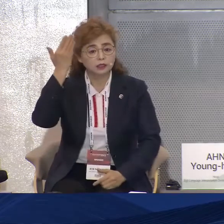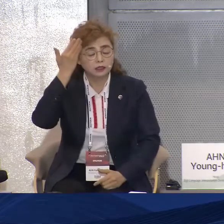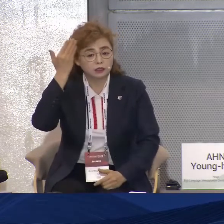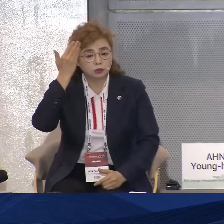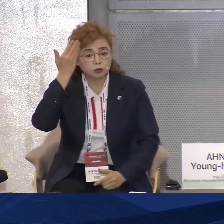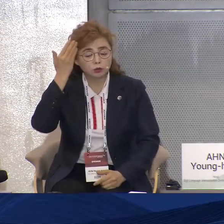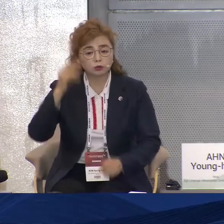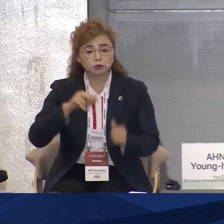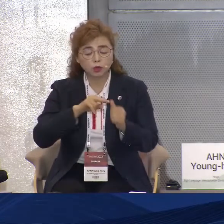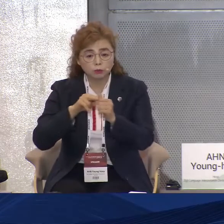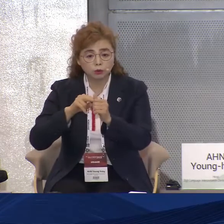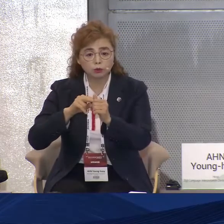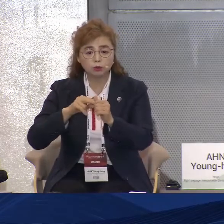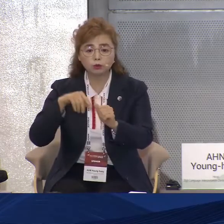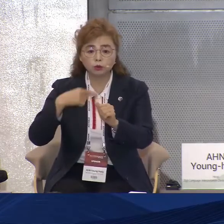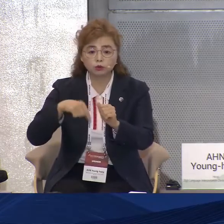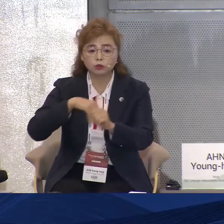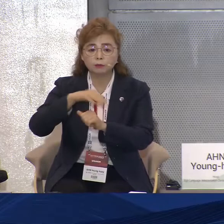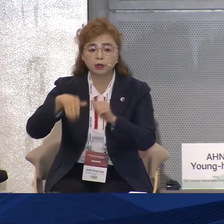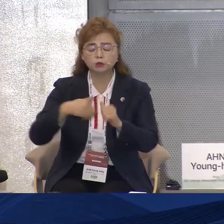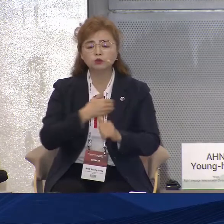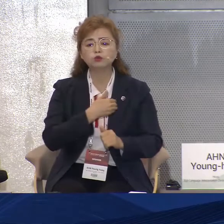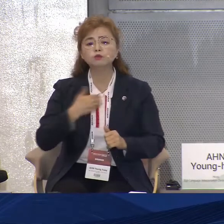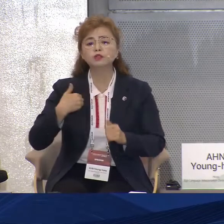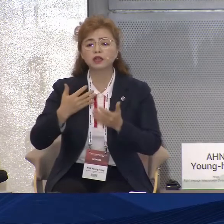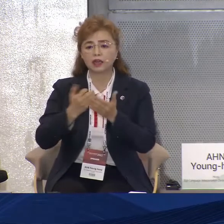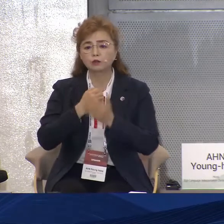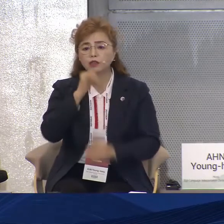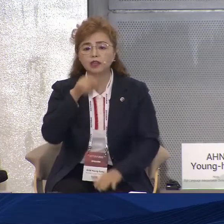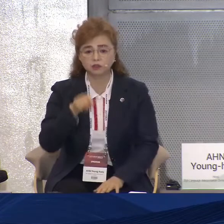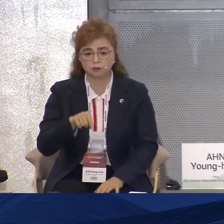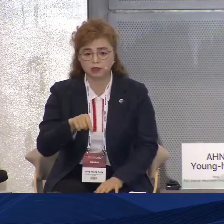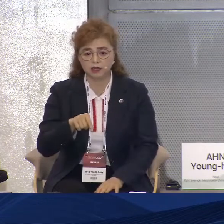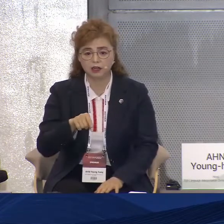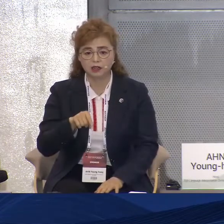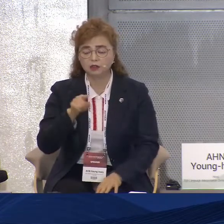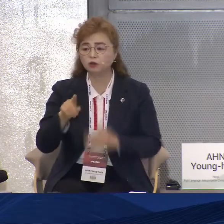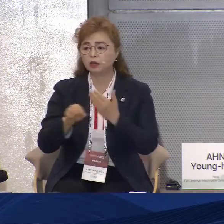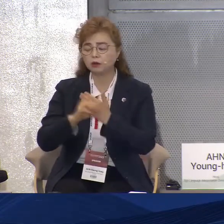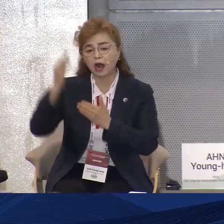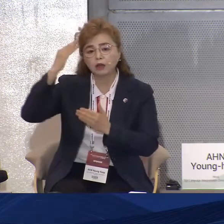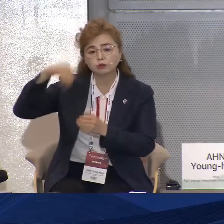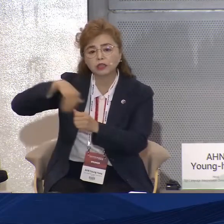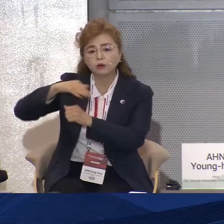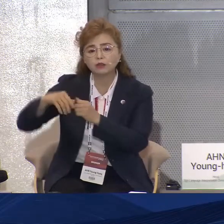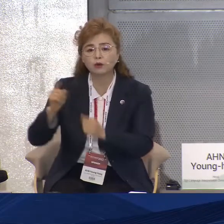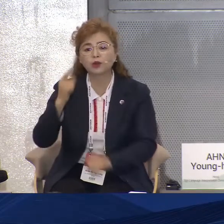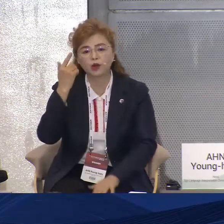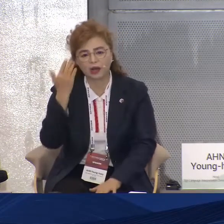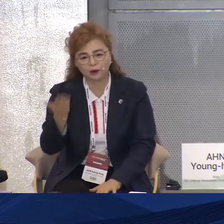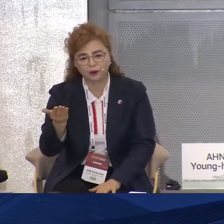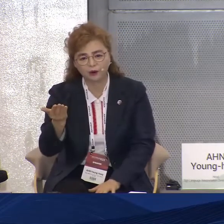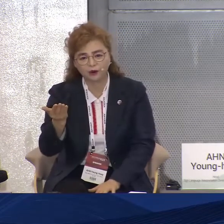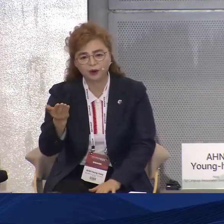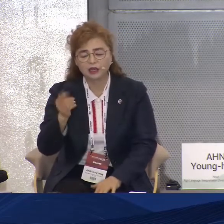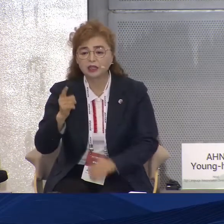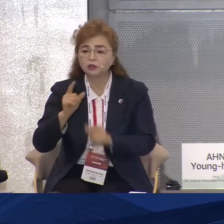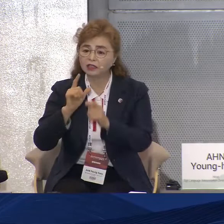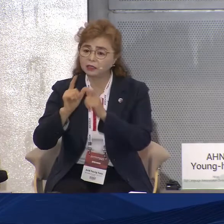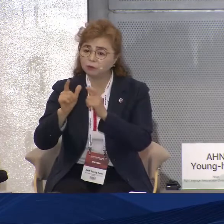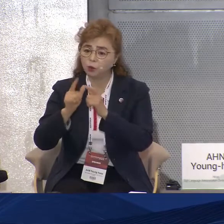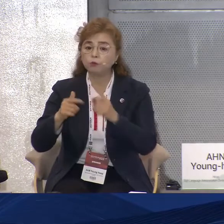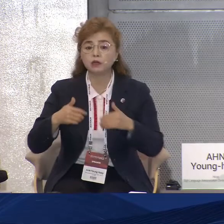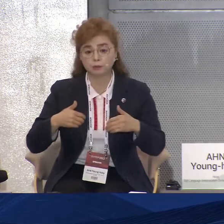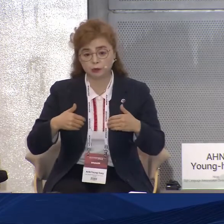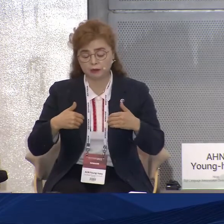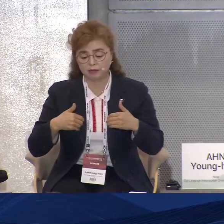대해서도 지식적으로도 정보로도 교육적인 병역도 충분하게 갖고 있다는 겁니다. 그렇다면 한국 상황은 어떨까요? 이거